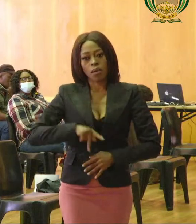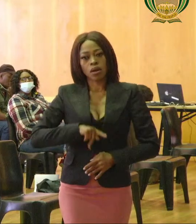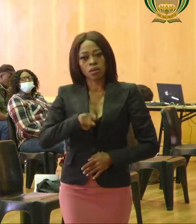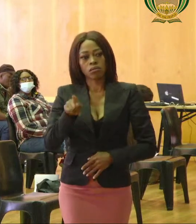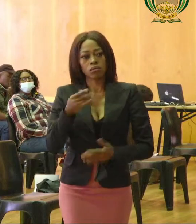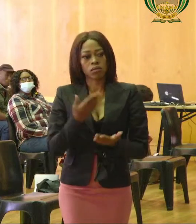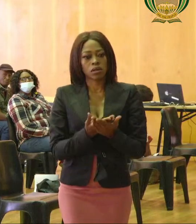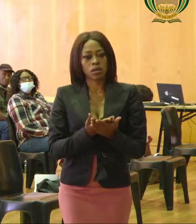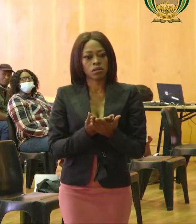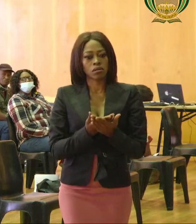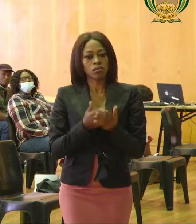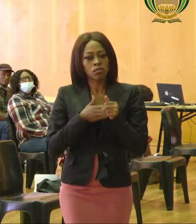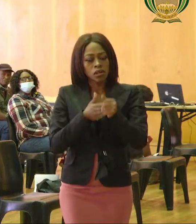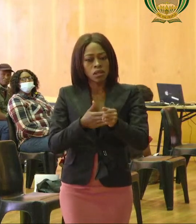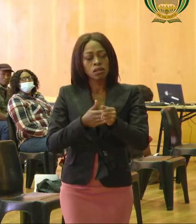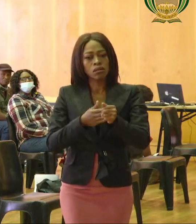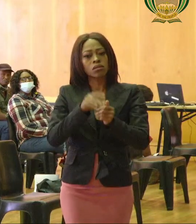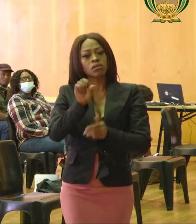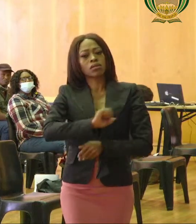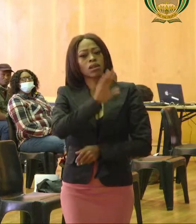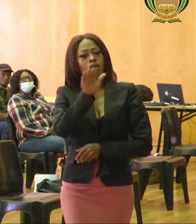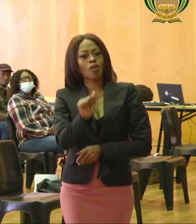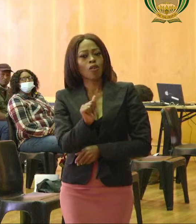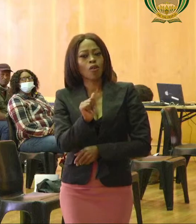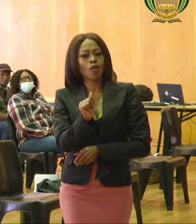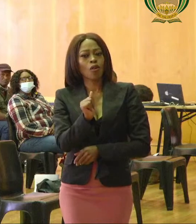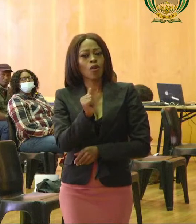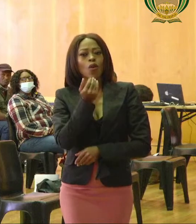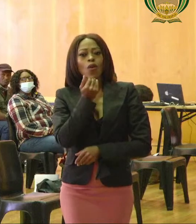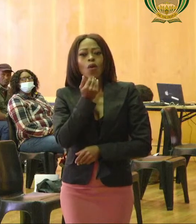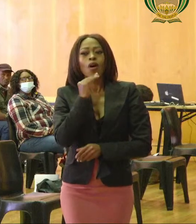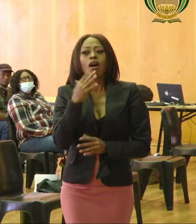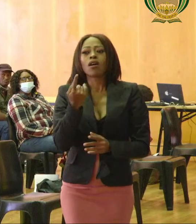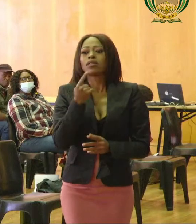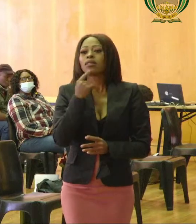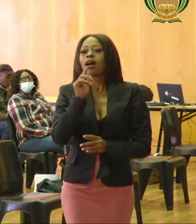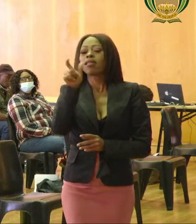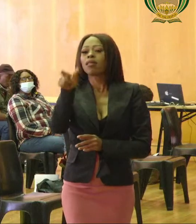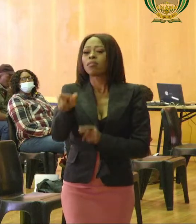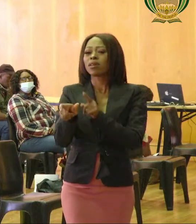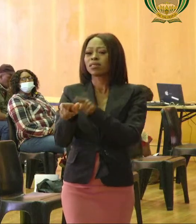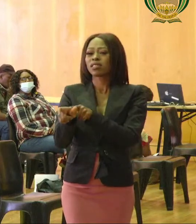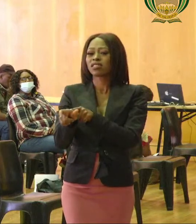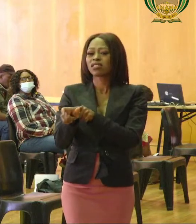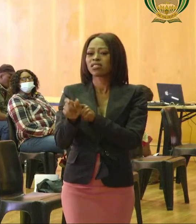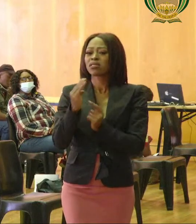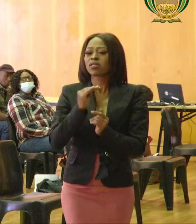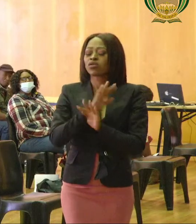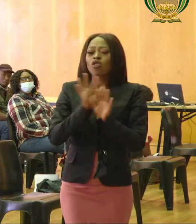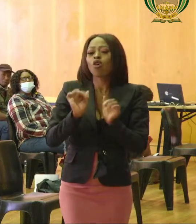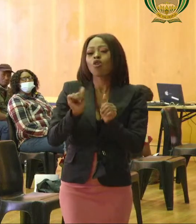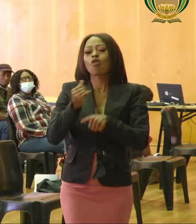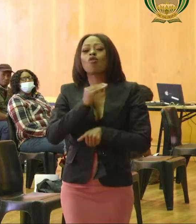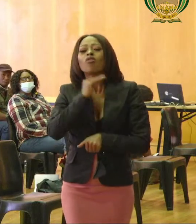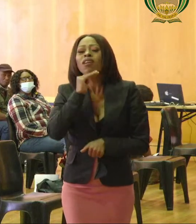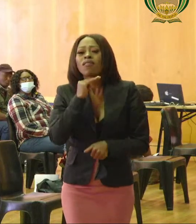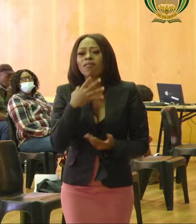van Zuid-Afrika. Wie ik en u vandaag om van ander een te kunnen zeggen, dat hij is niet goed genoeg om voor